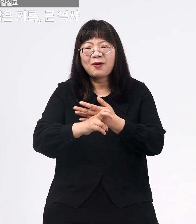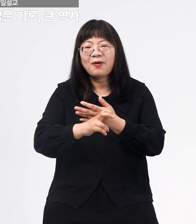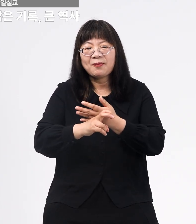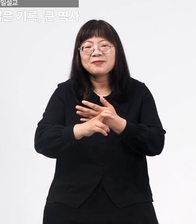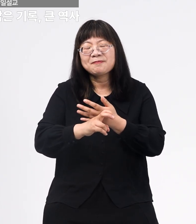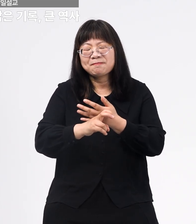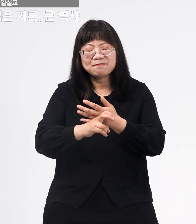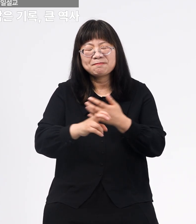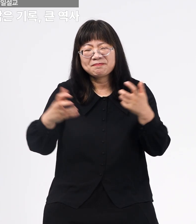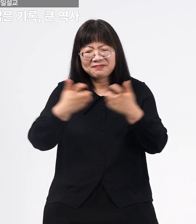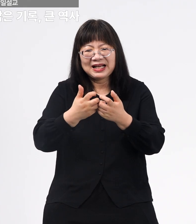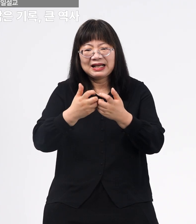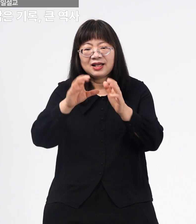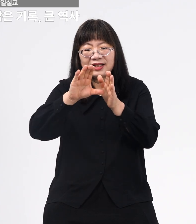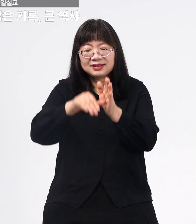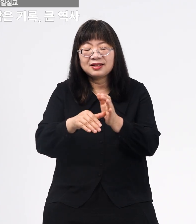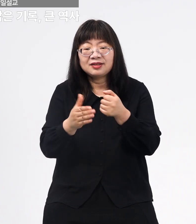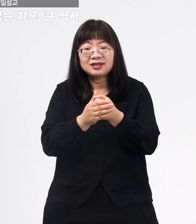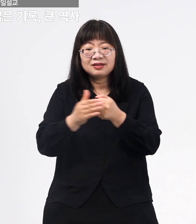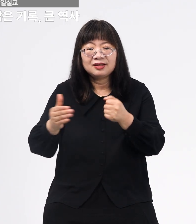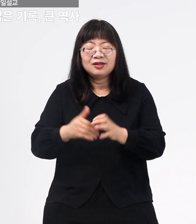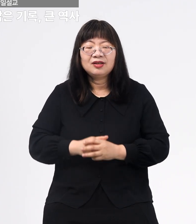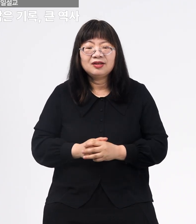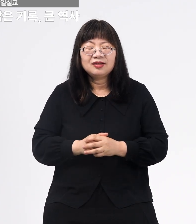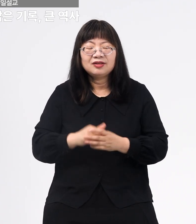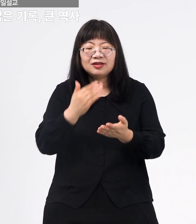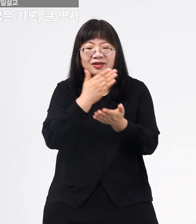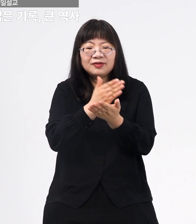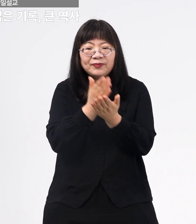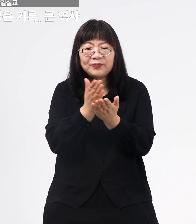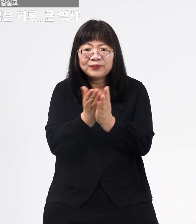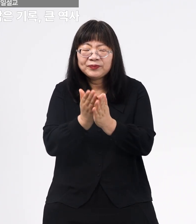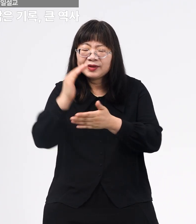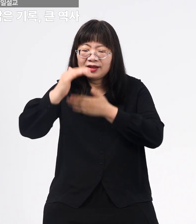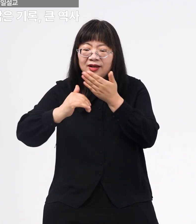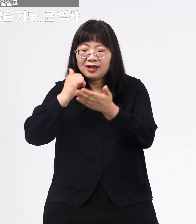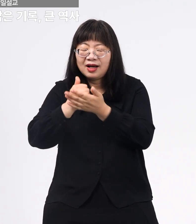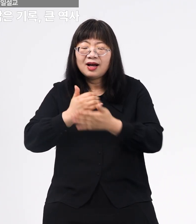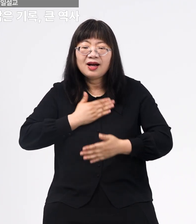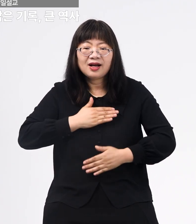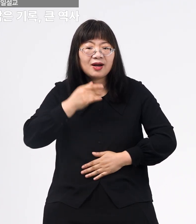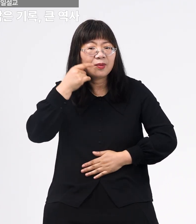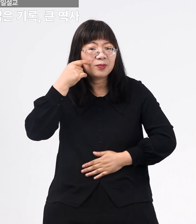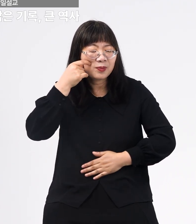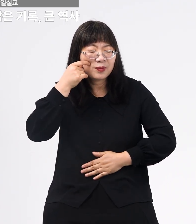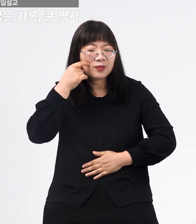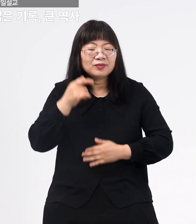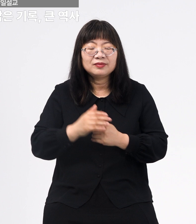폭주하는 시대여서 온갖 하나님을 알지 못하는